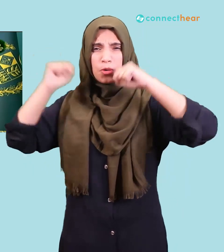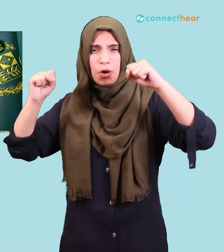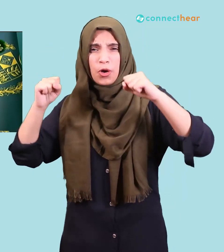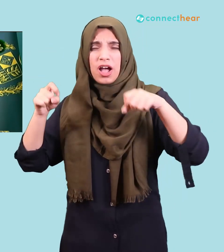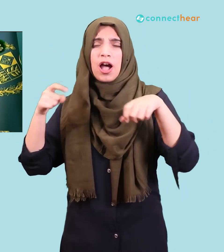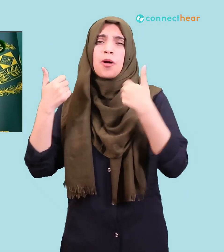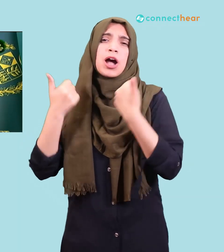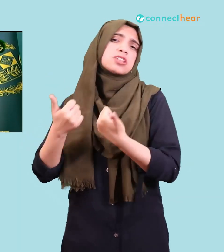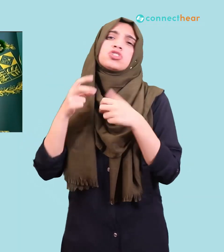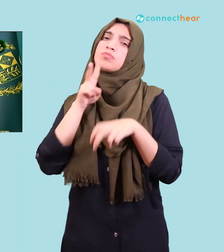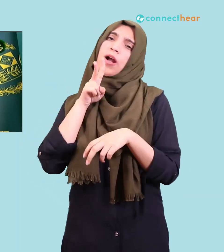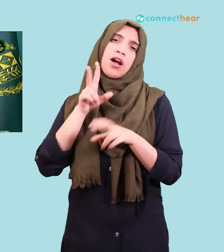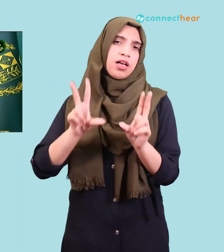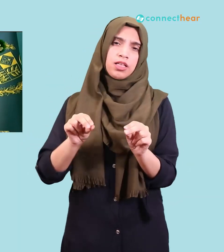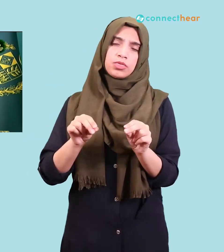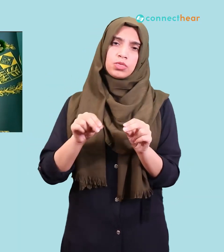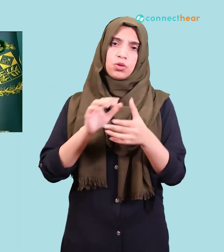1979 के अंदर, नहीं